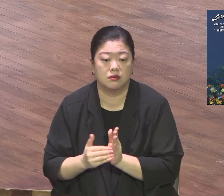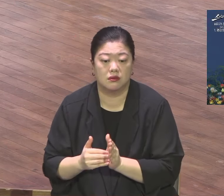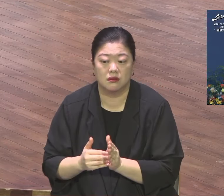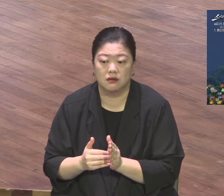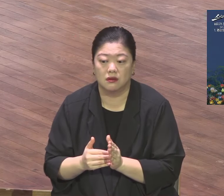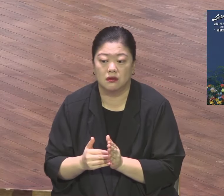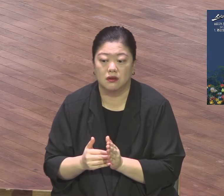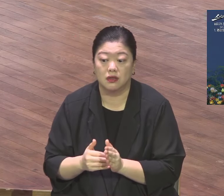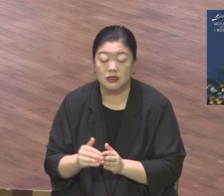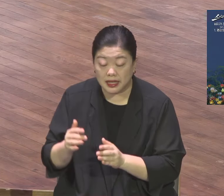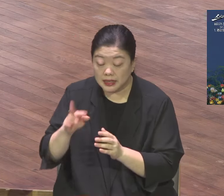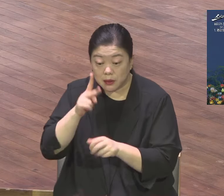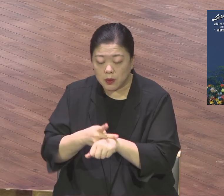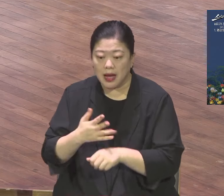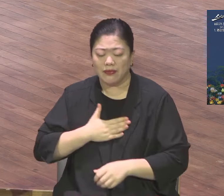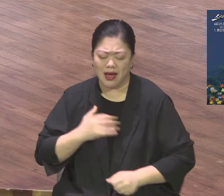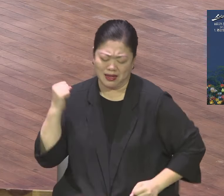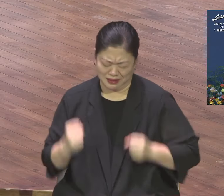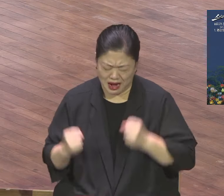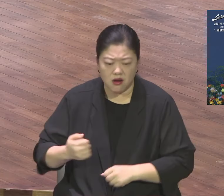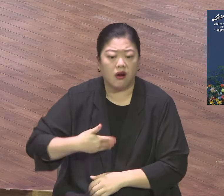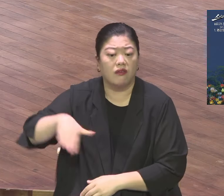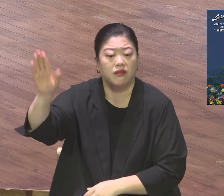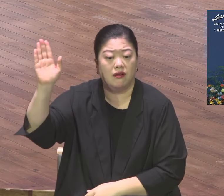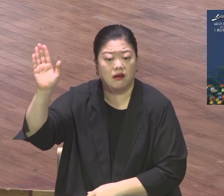달려가, 걸어가노라 아니에요.